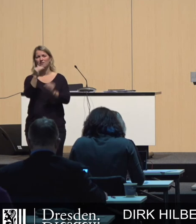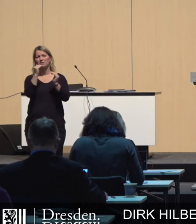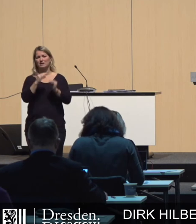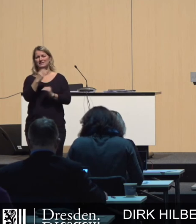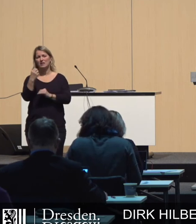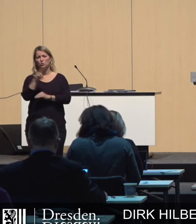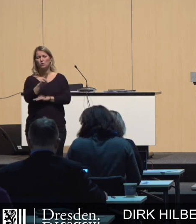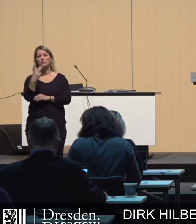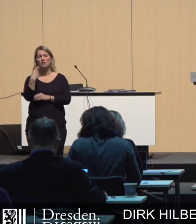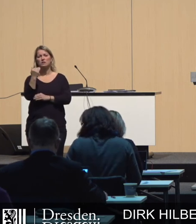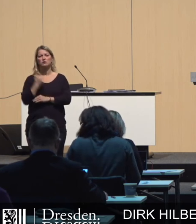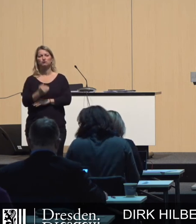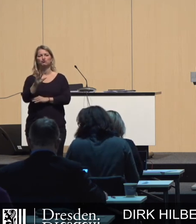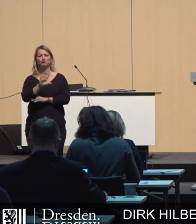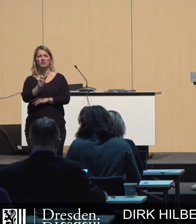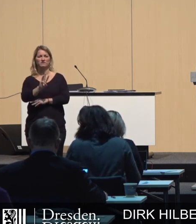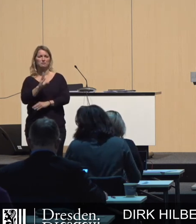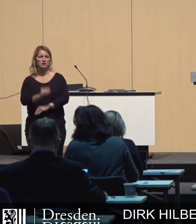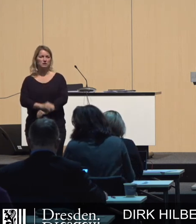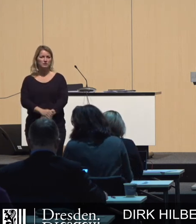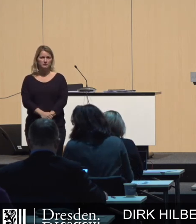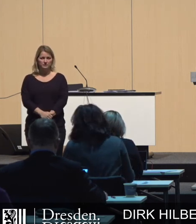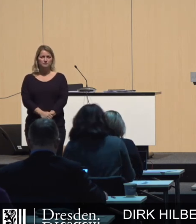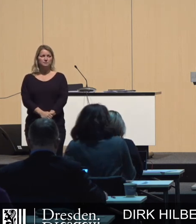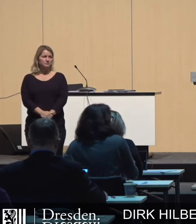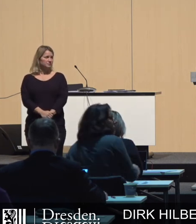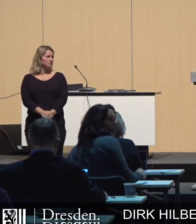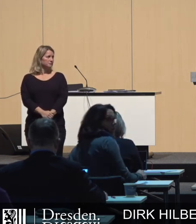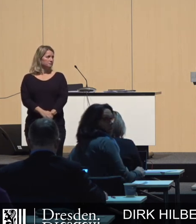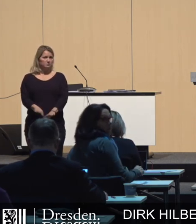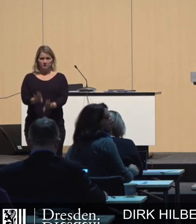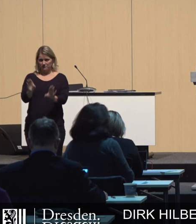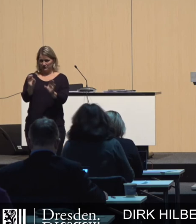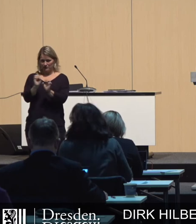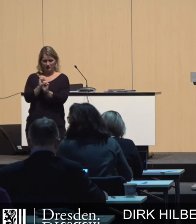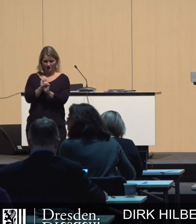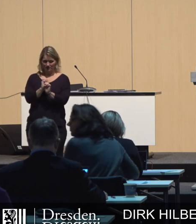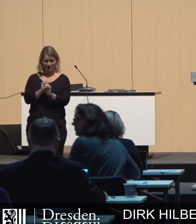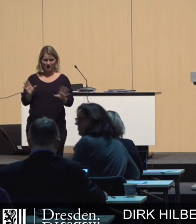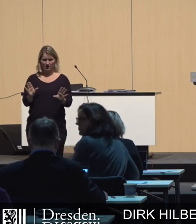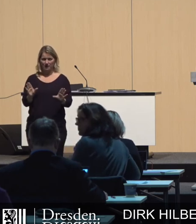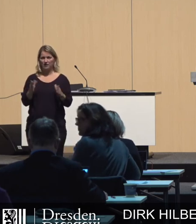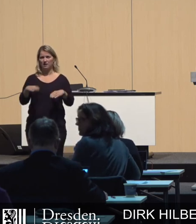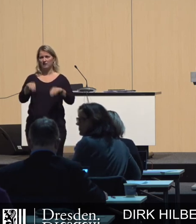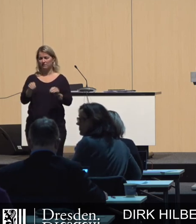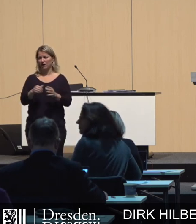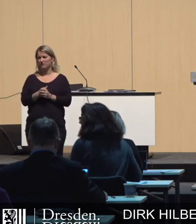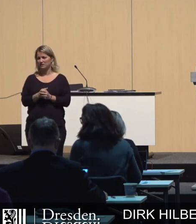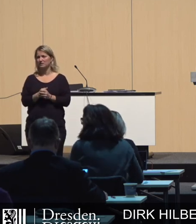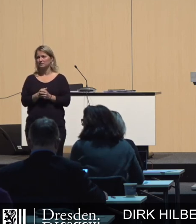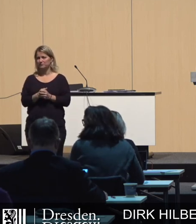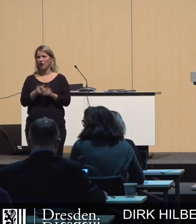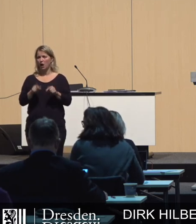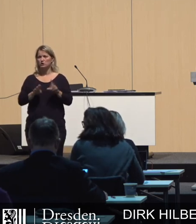Schulte-Wissermann. So. Weit alle Unklarheiten beseitigt, dann fangen wir mal an, in die